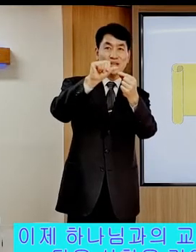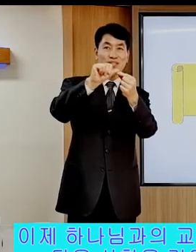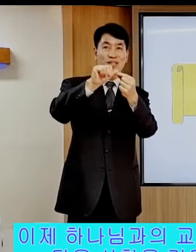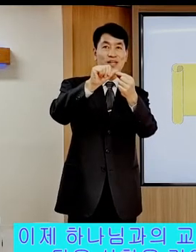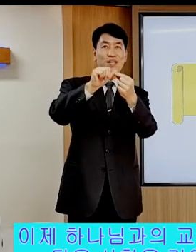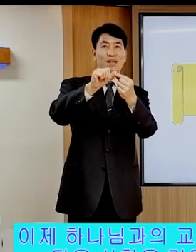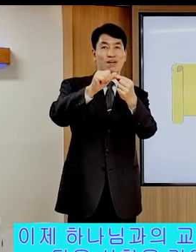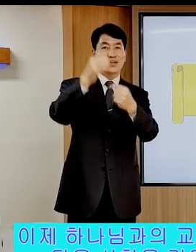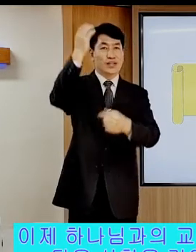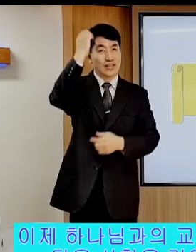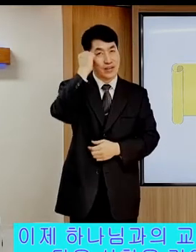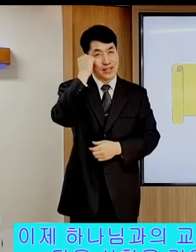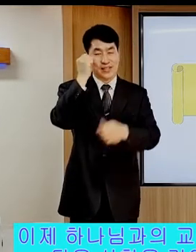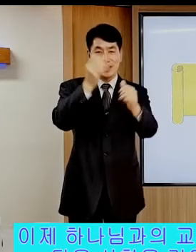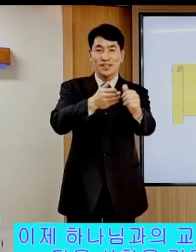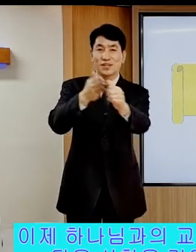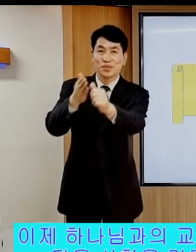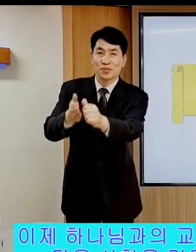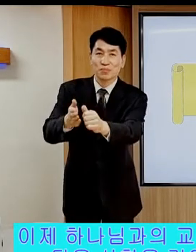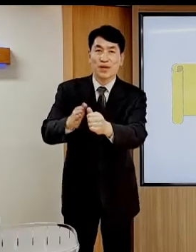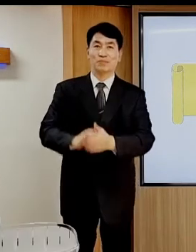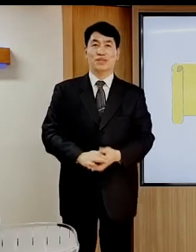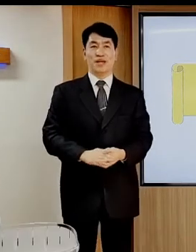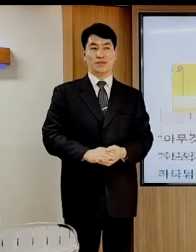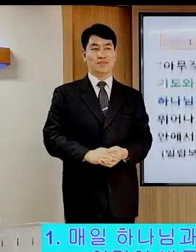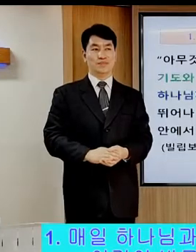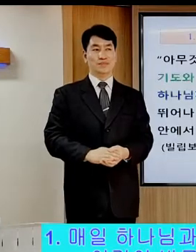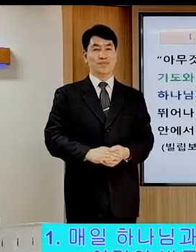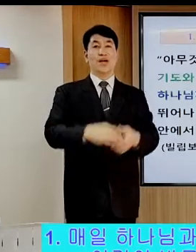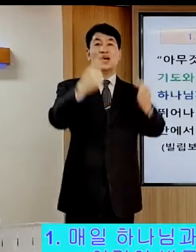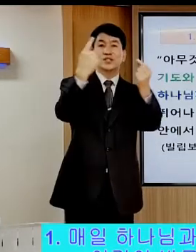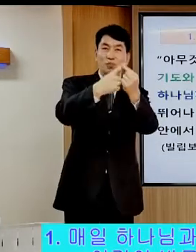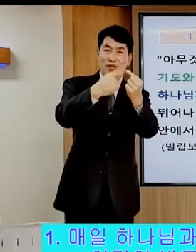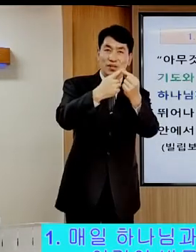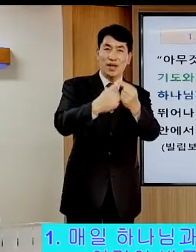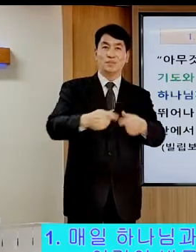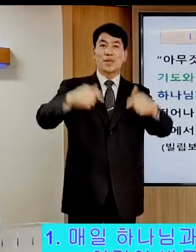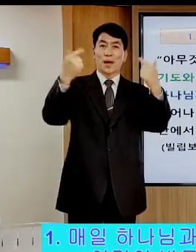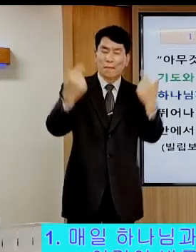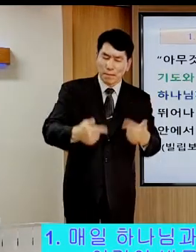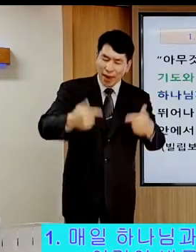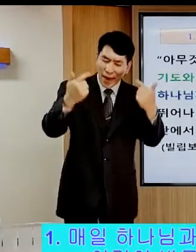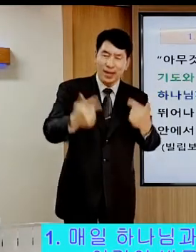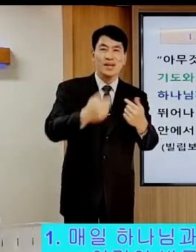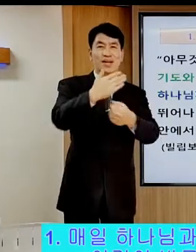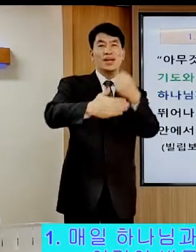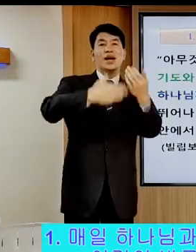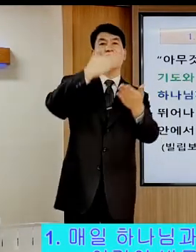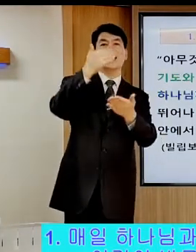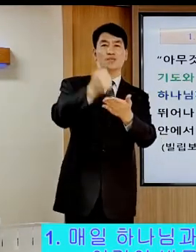가지 기억하시기를 바랍니다. 첫 번째, 매일